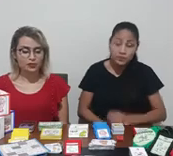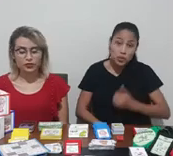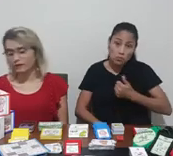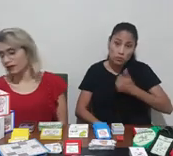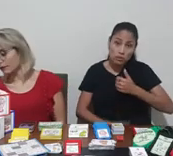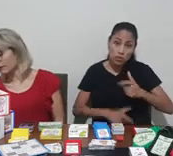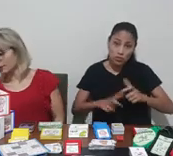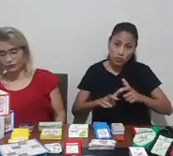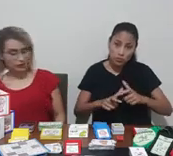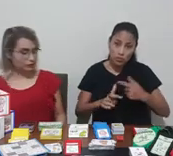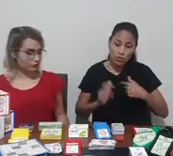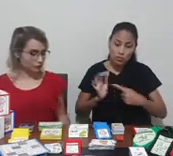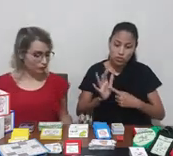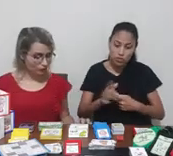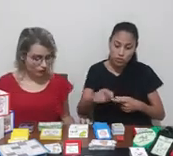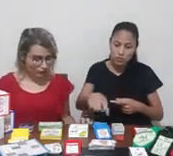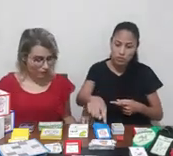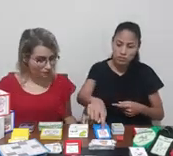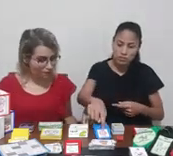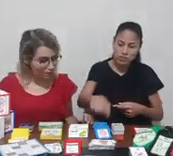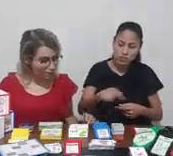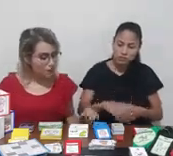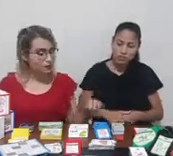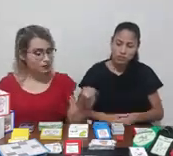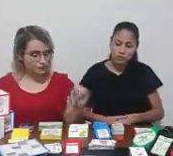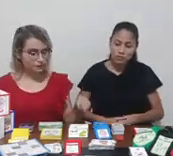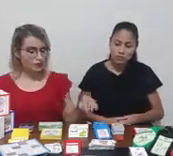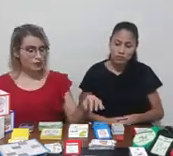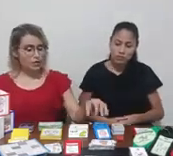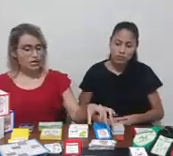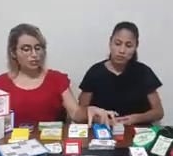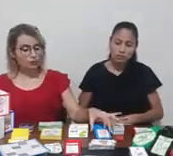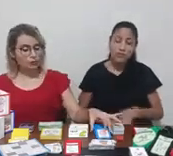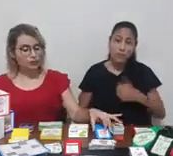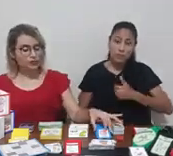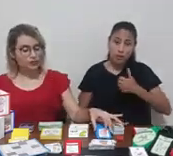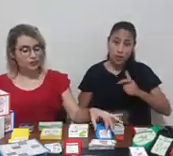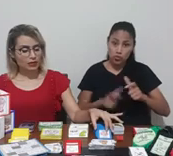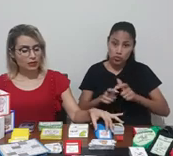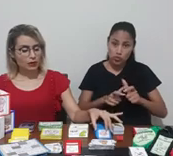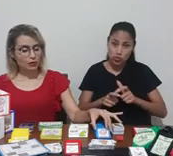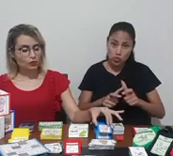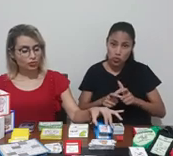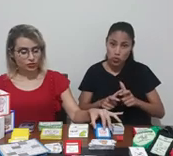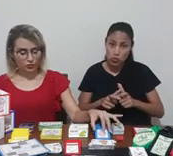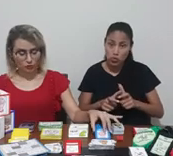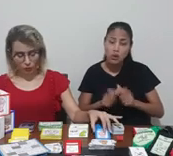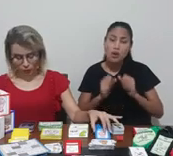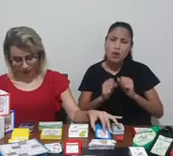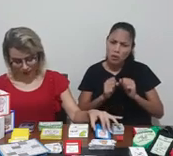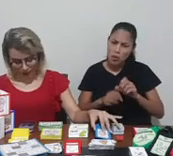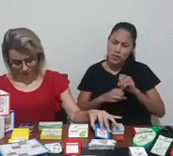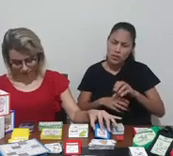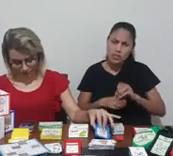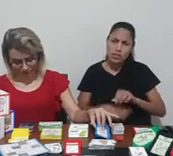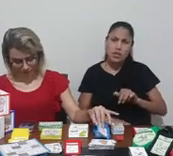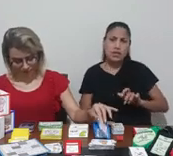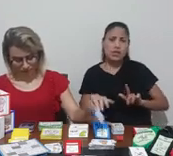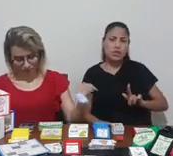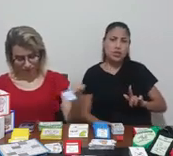que a gente falava, deixa eu ver aqui onde eu coloquei. Sim, a gente pode ensinar o gênero em